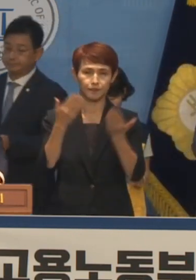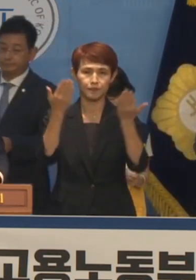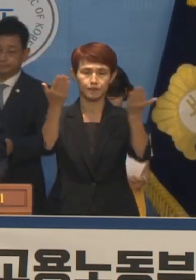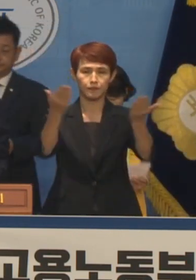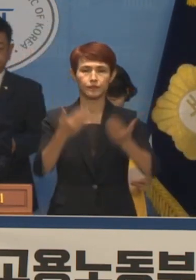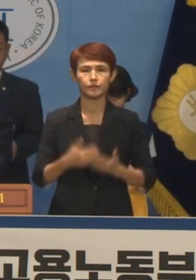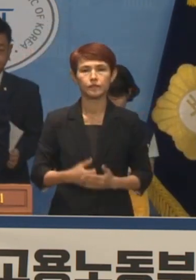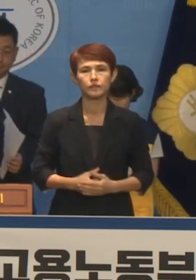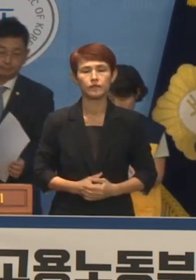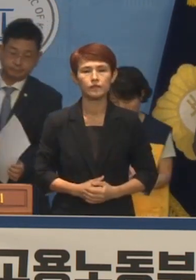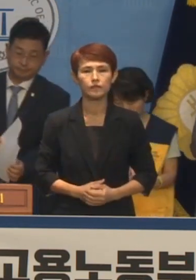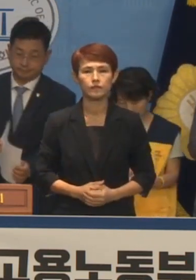낭독하시겠습니다.